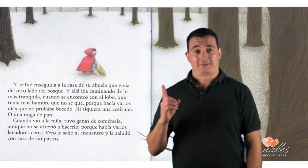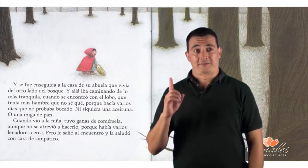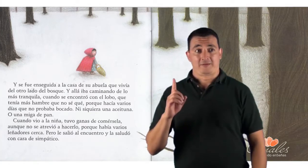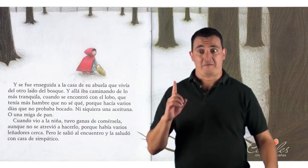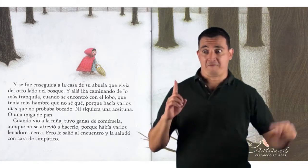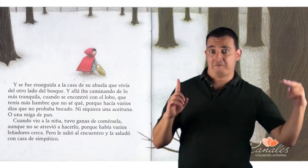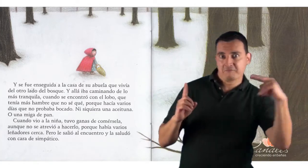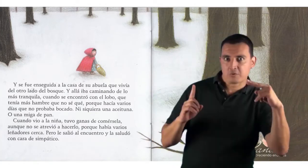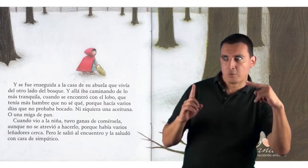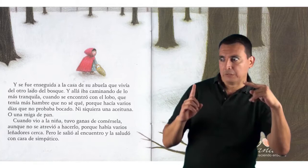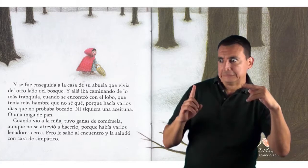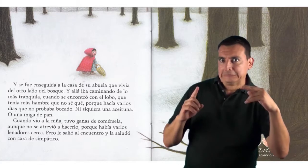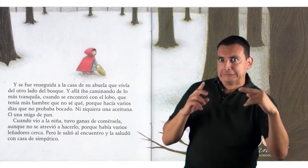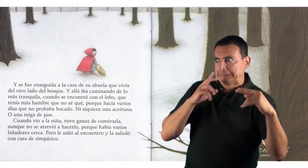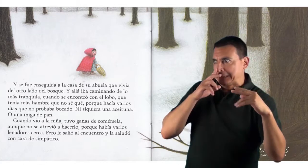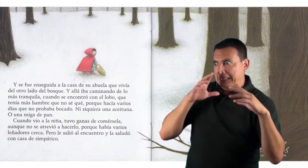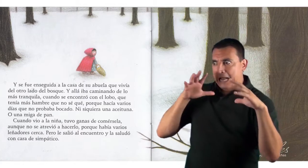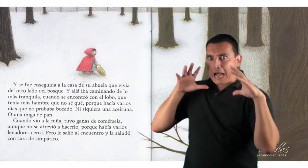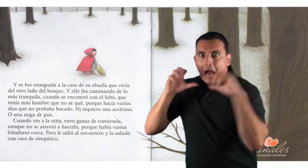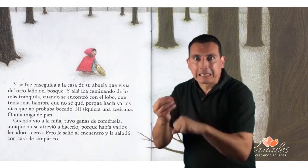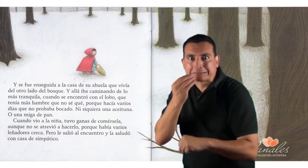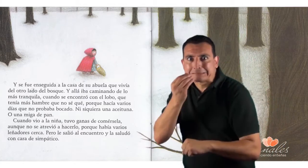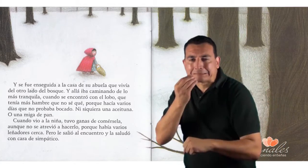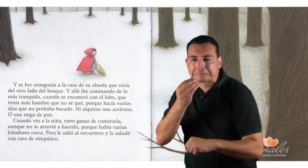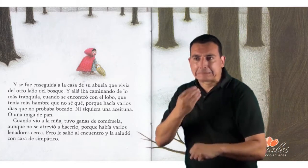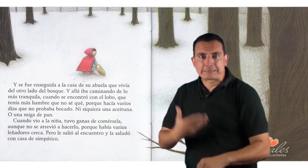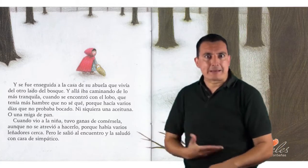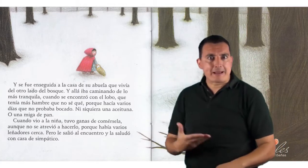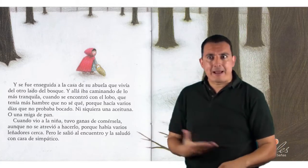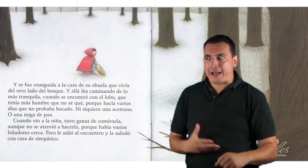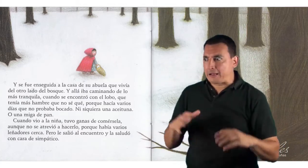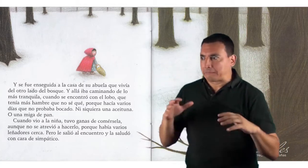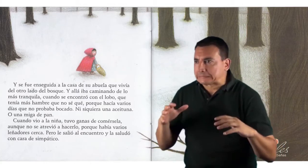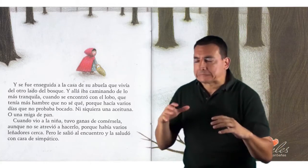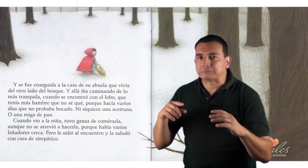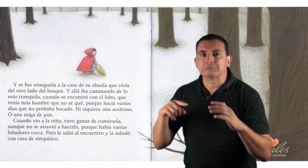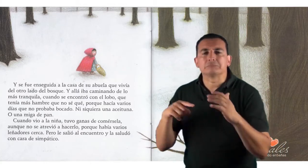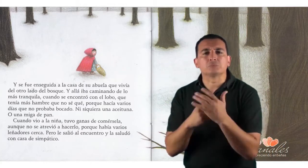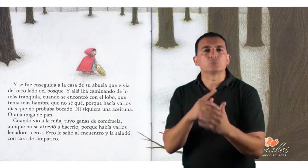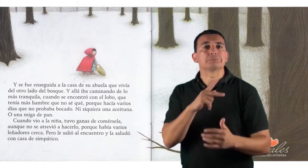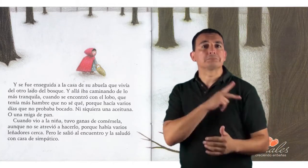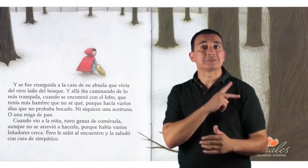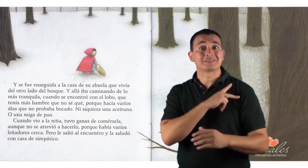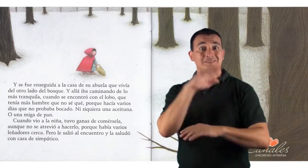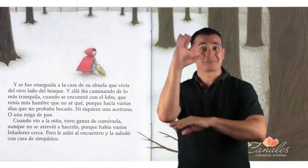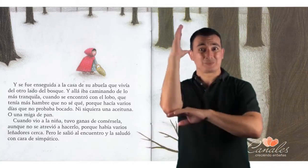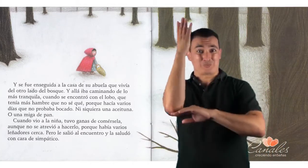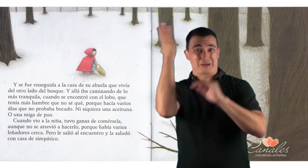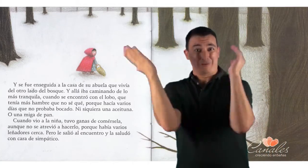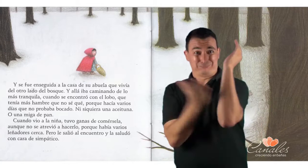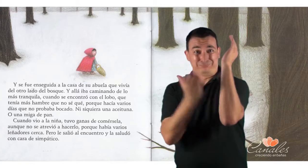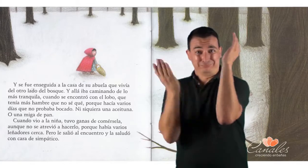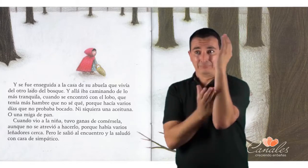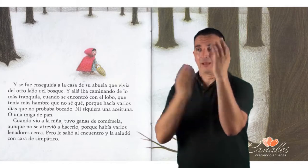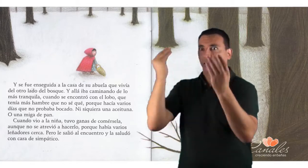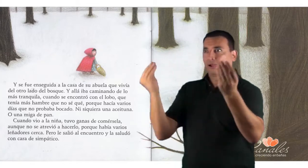Cuando vio a la niña, tuvo ganas de comérsela, aunque no se atrevió a hacerlo, porque había varios leñadores